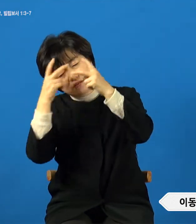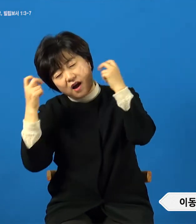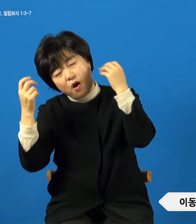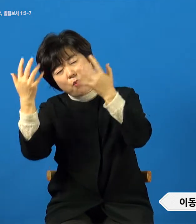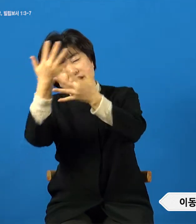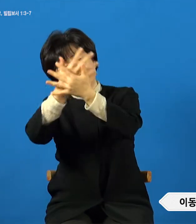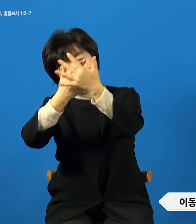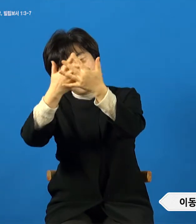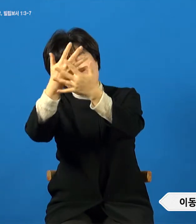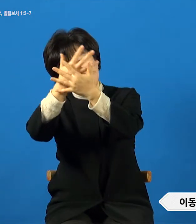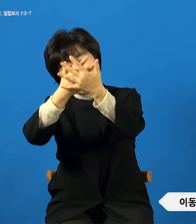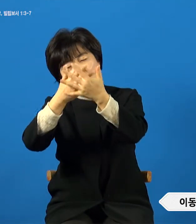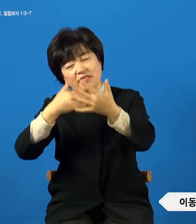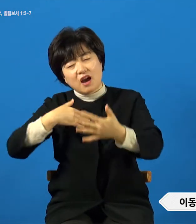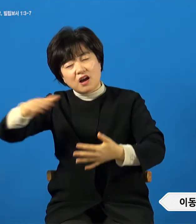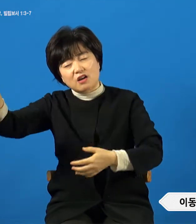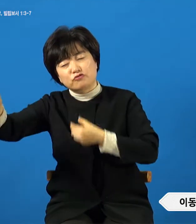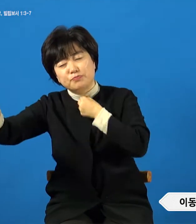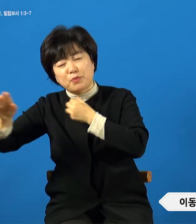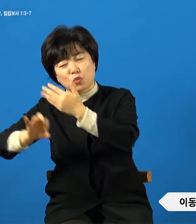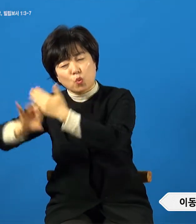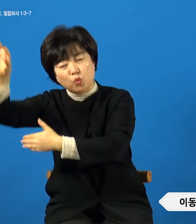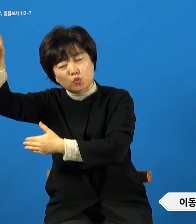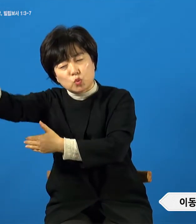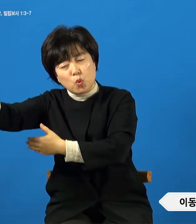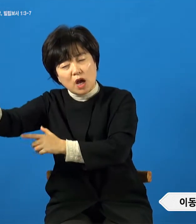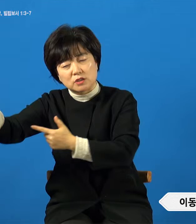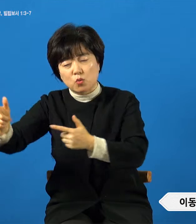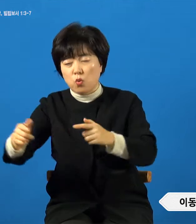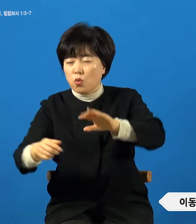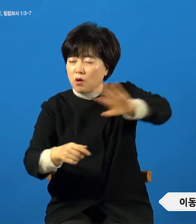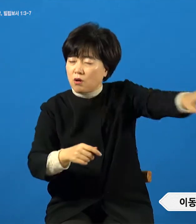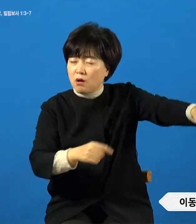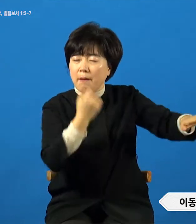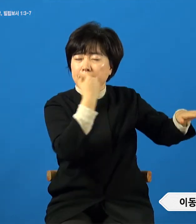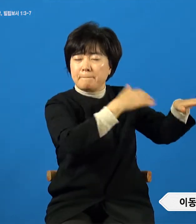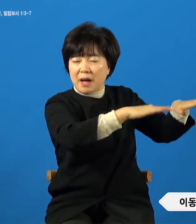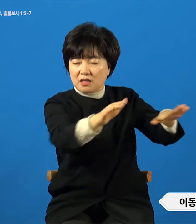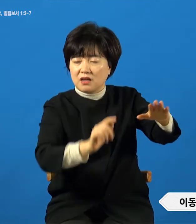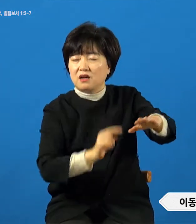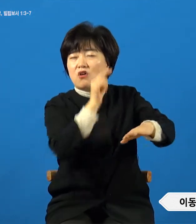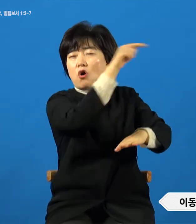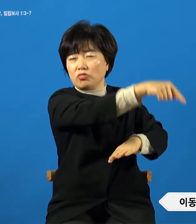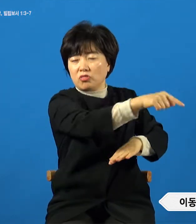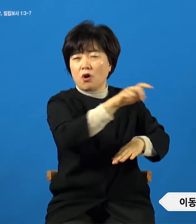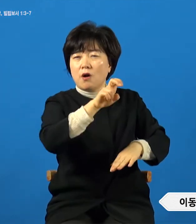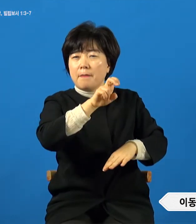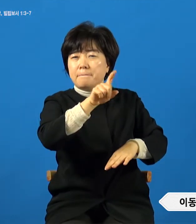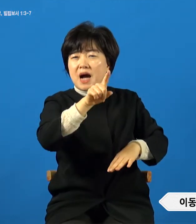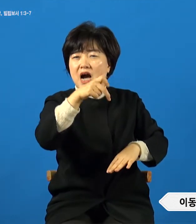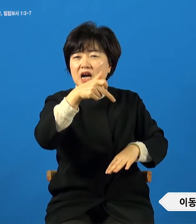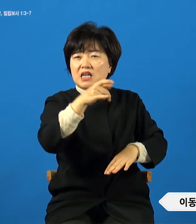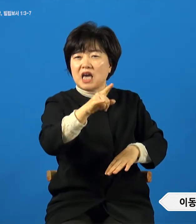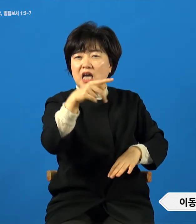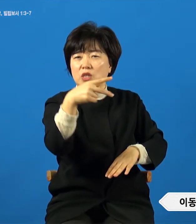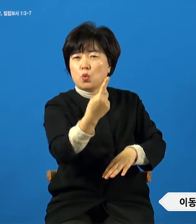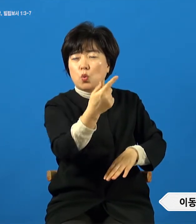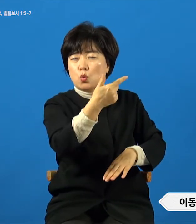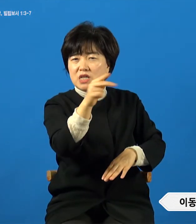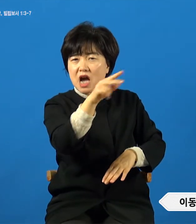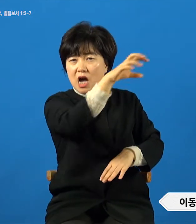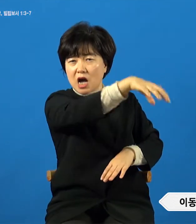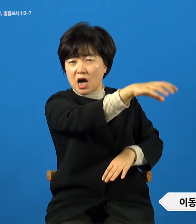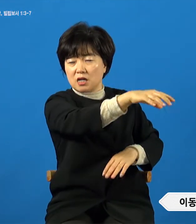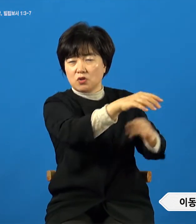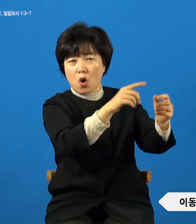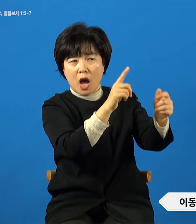의도했던 동쪽이 아니라 바다 건너 서쪽 유럽 쪽에 마케도니아 지방에 한 사람이 나타나서 와서